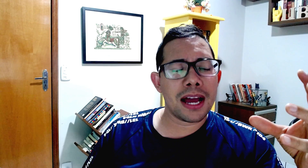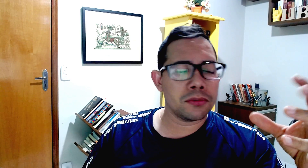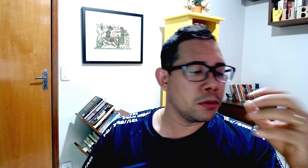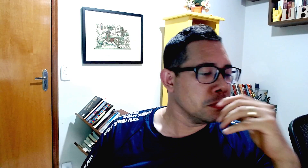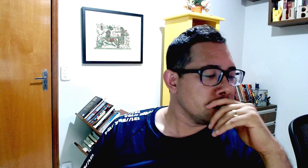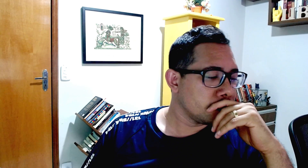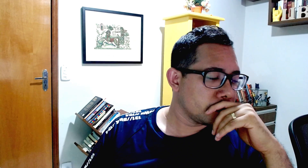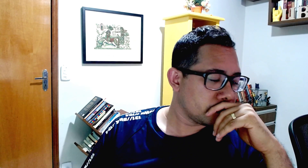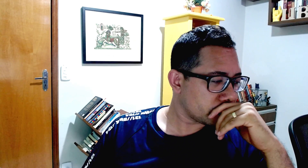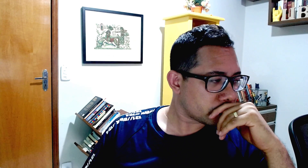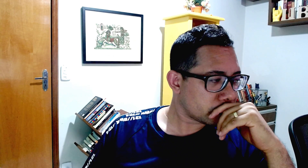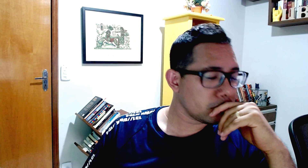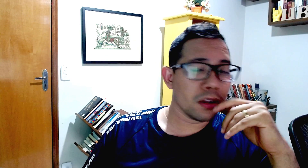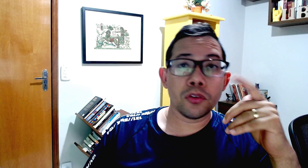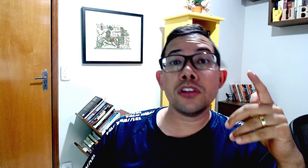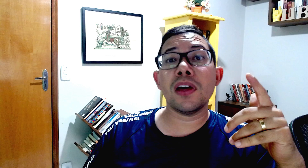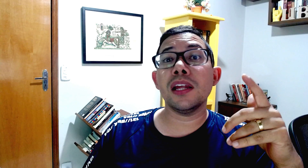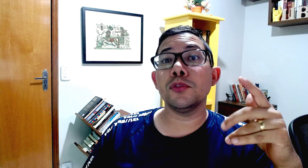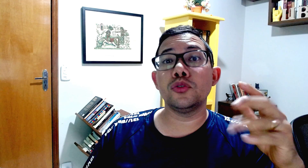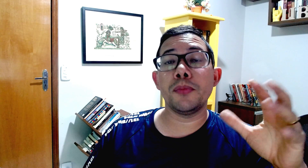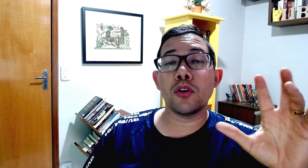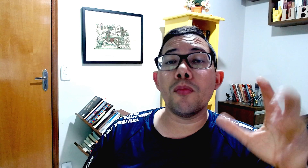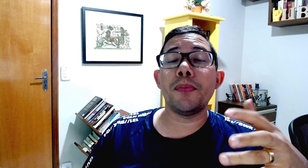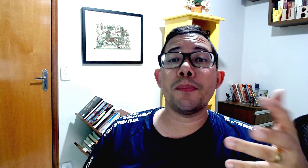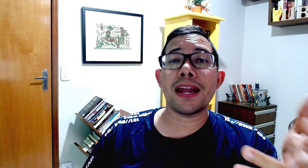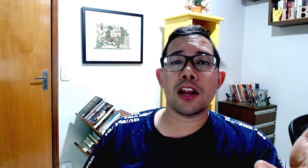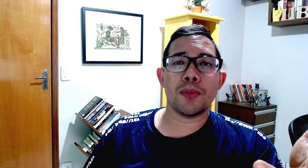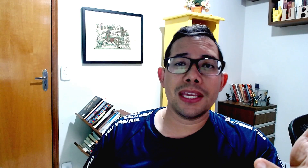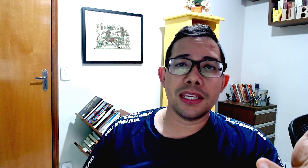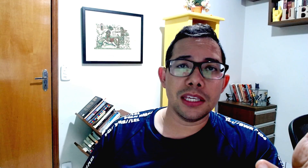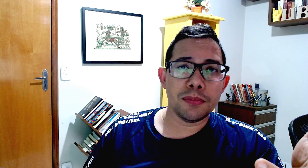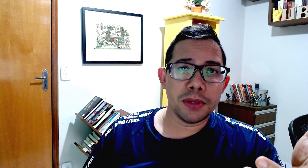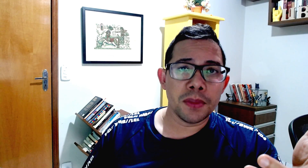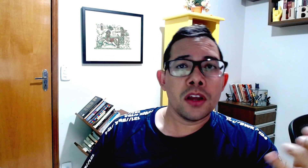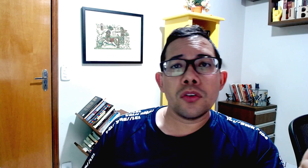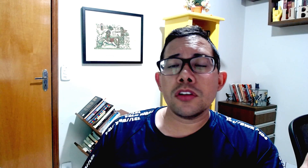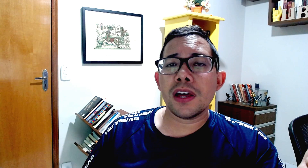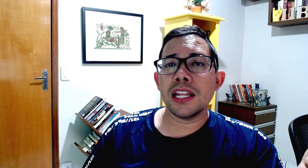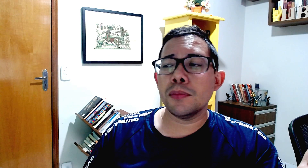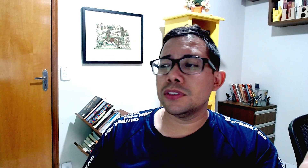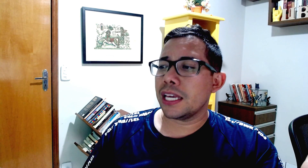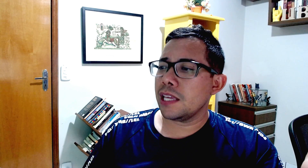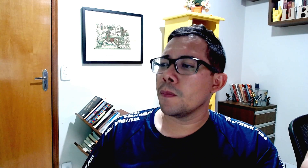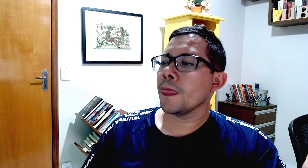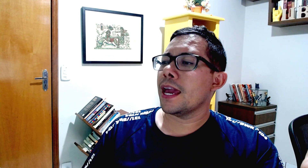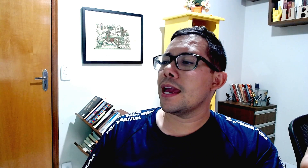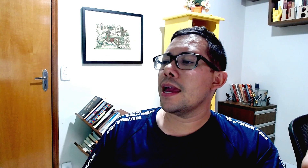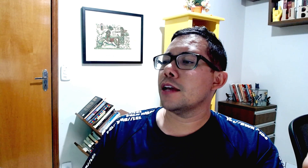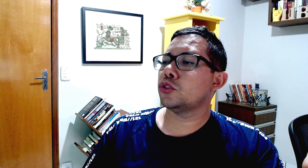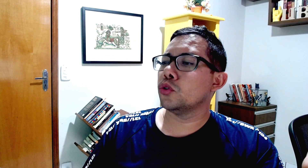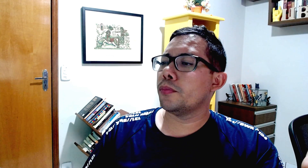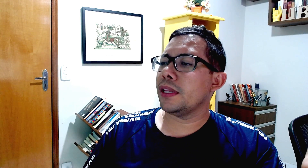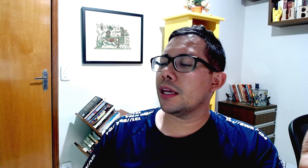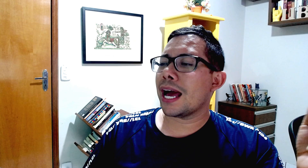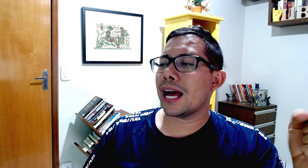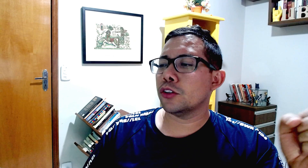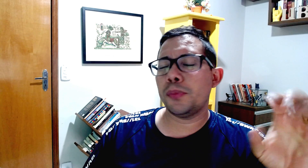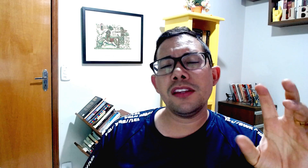chamado, nós falamos sobre como preparar uma equipe, nós falamos aí sobre os